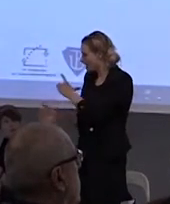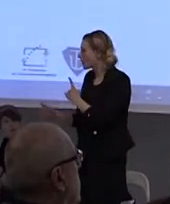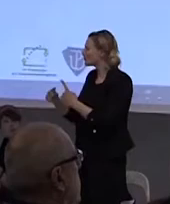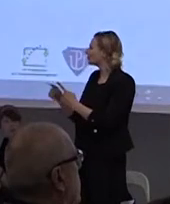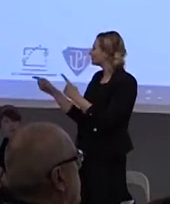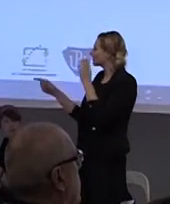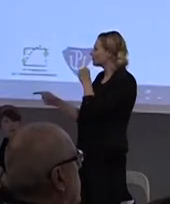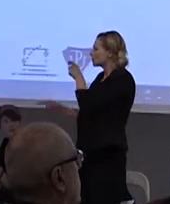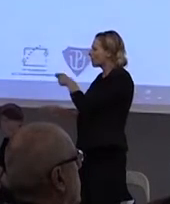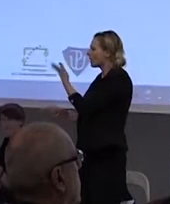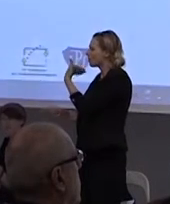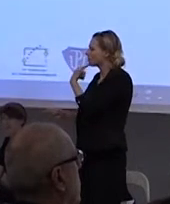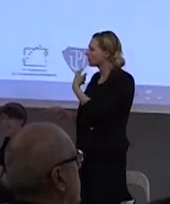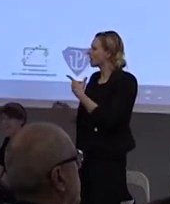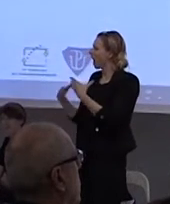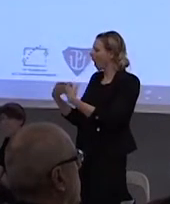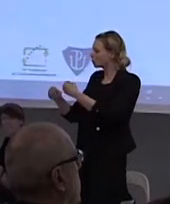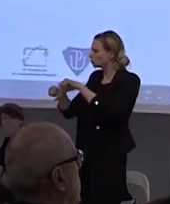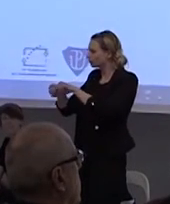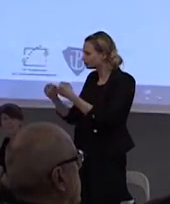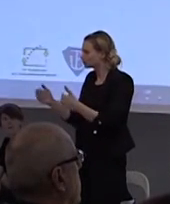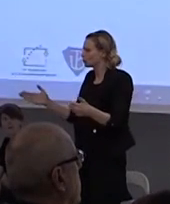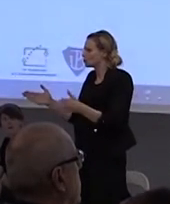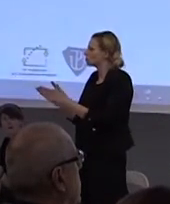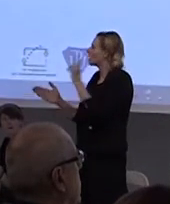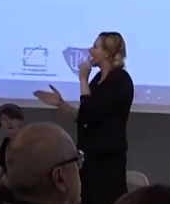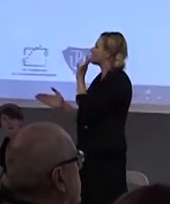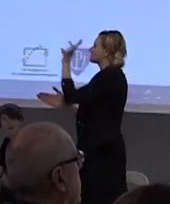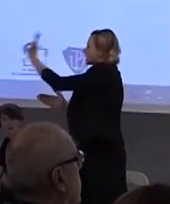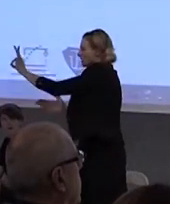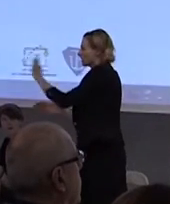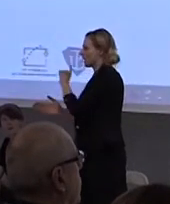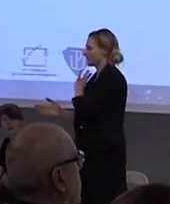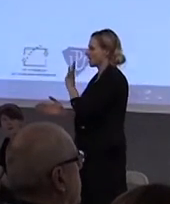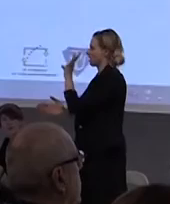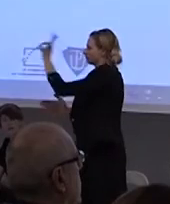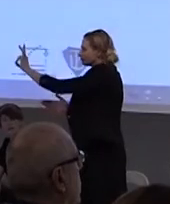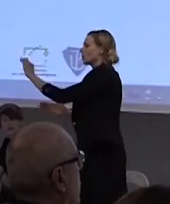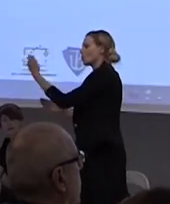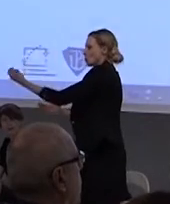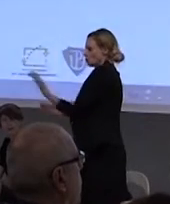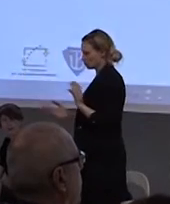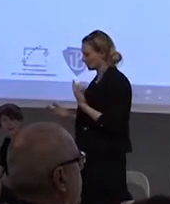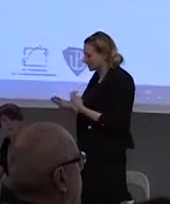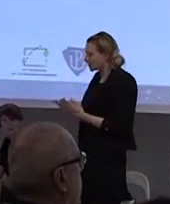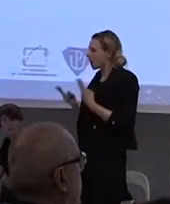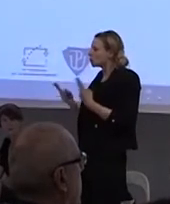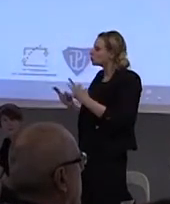síť přátel, často síť přátel, které jsme si našli už ve školce nebo ve škole a která nás provází